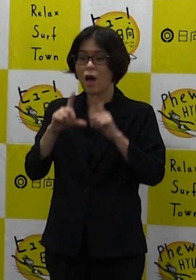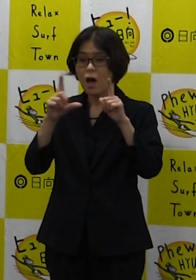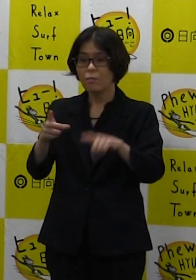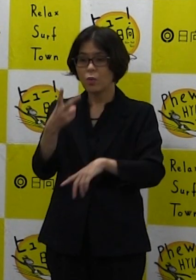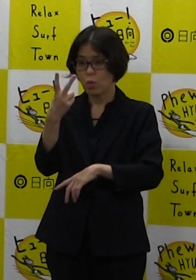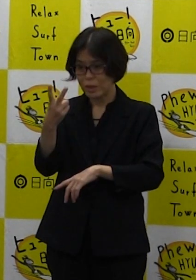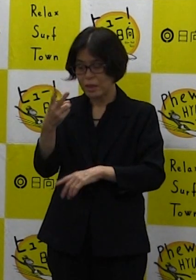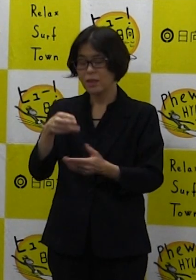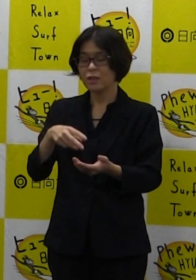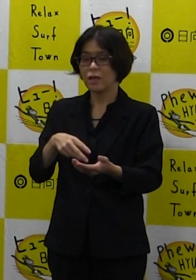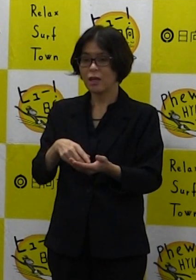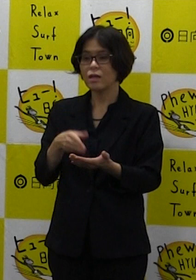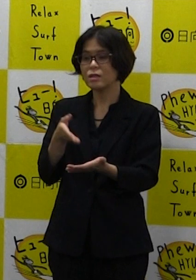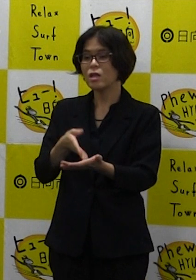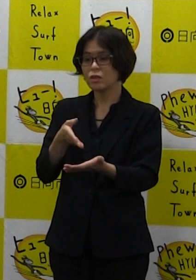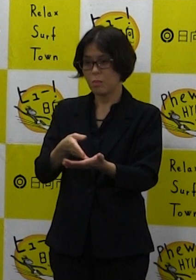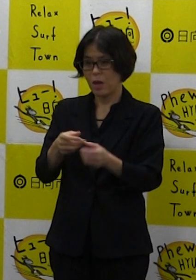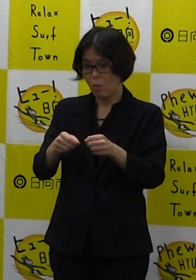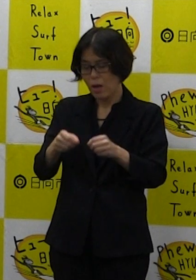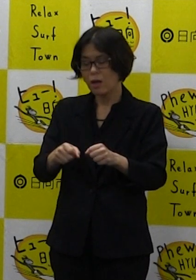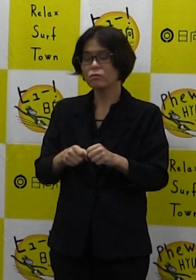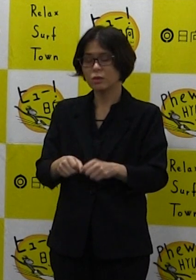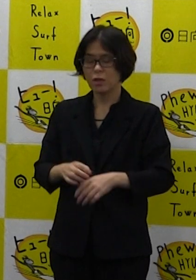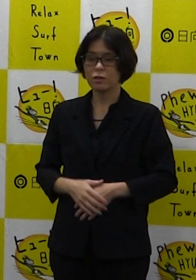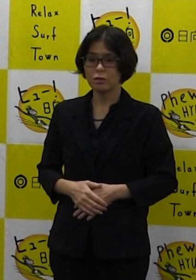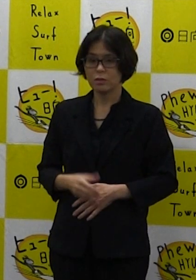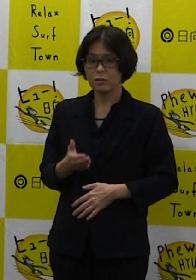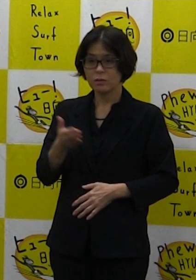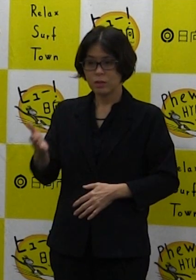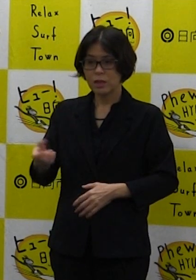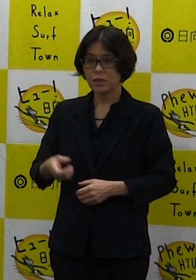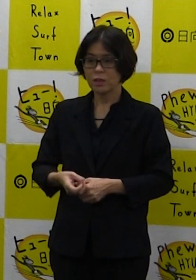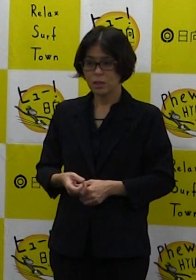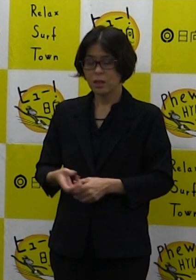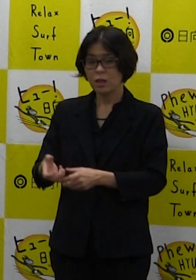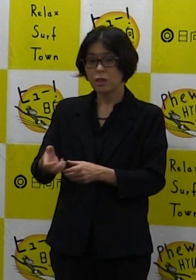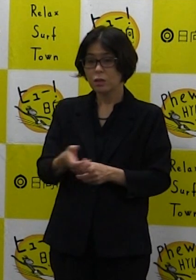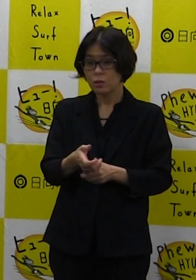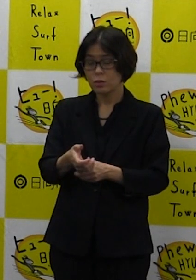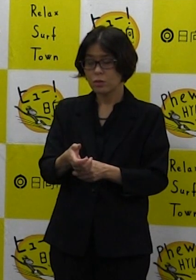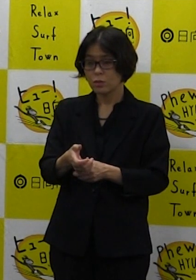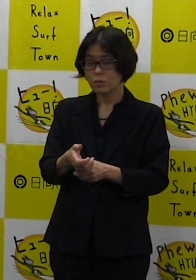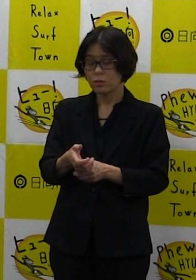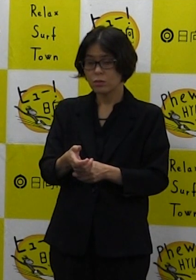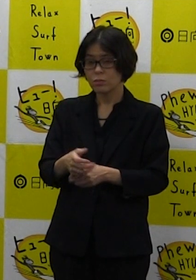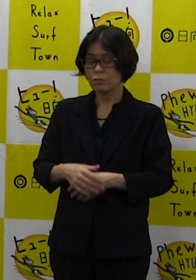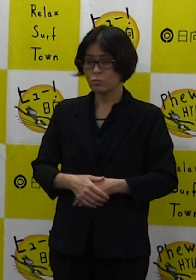説明をいたします次に消防費の